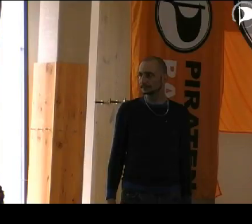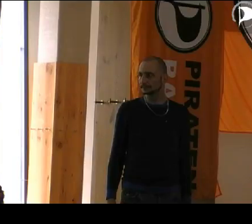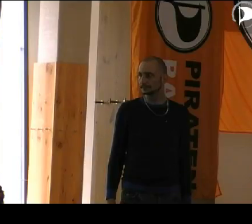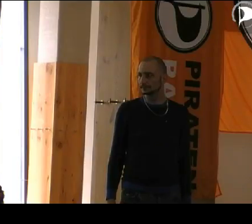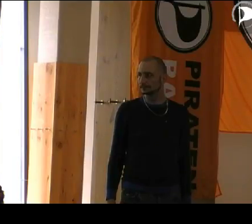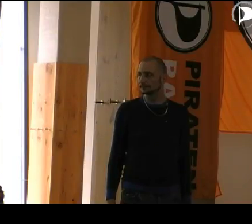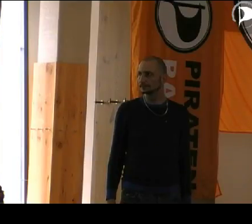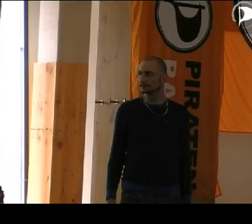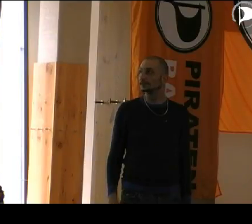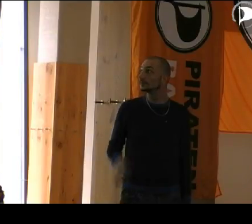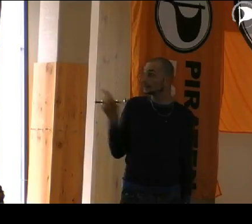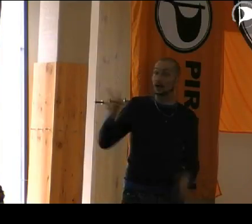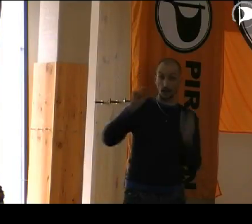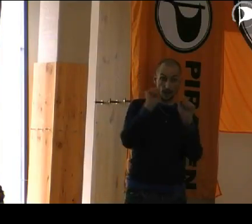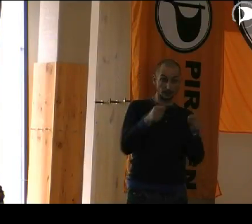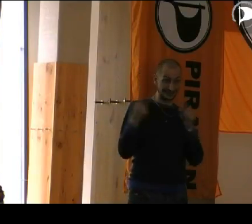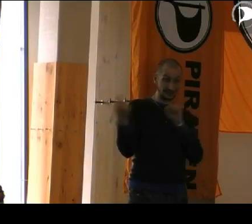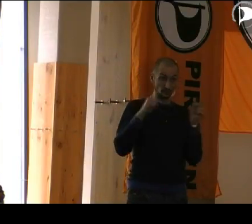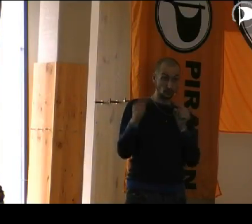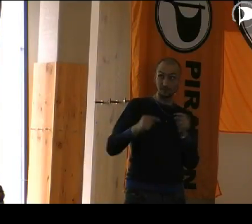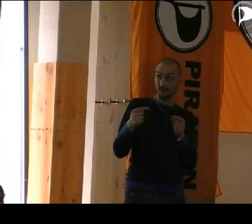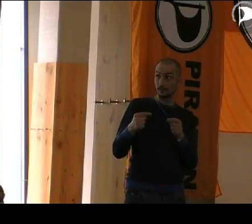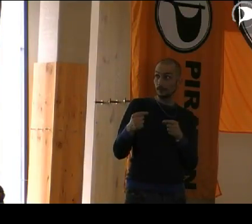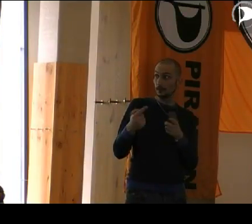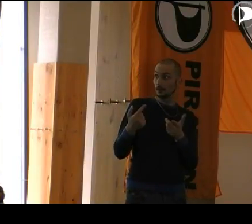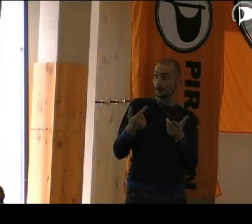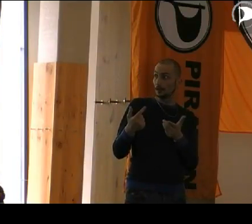diese jetzt hier